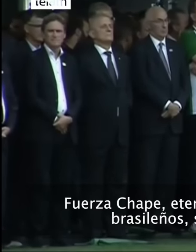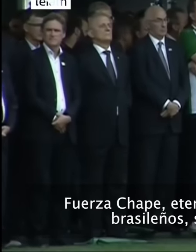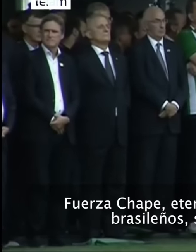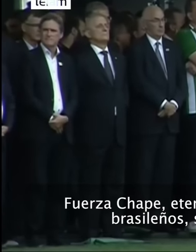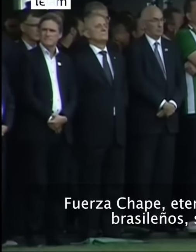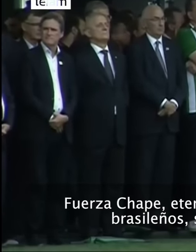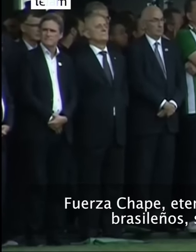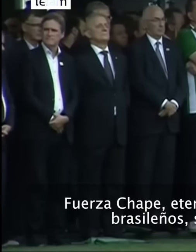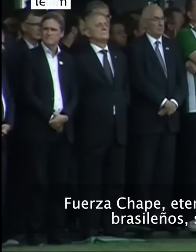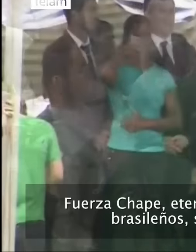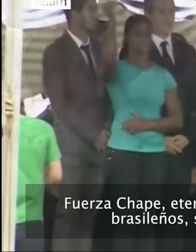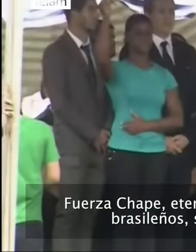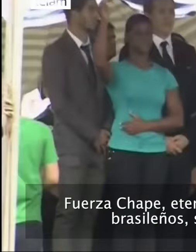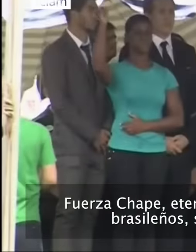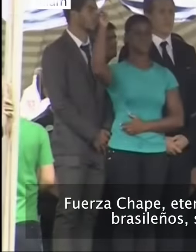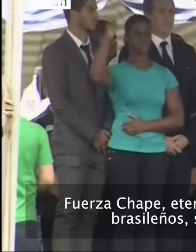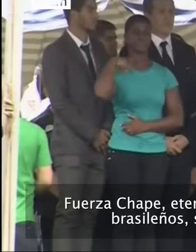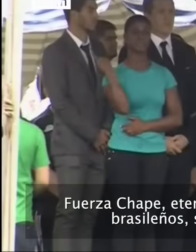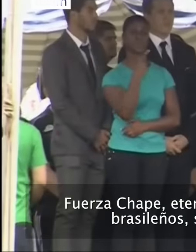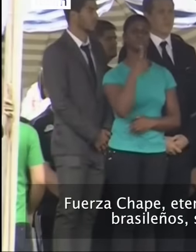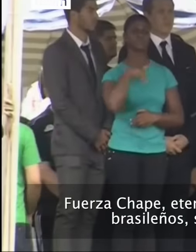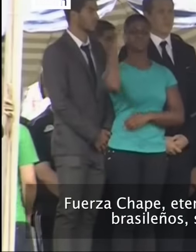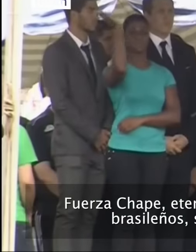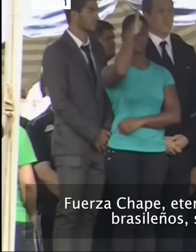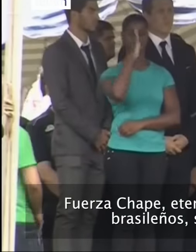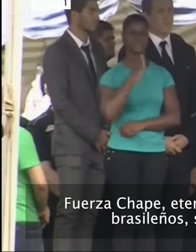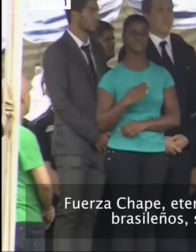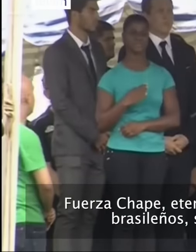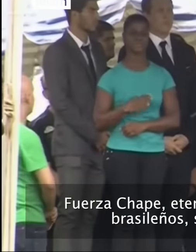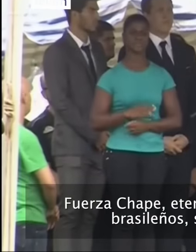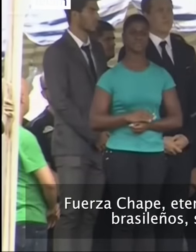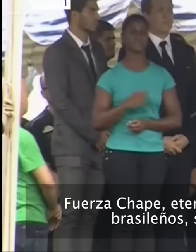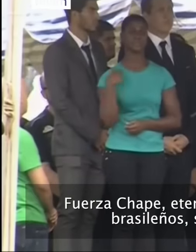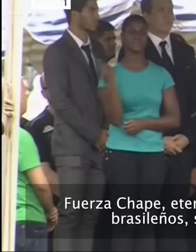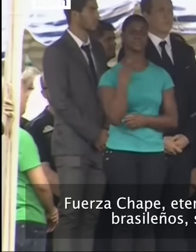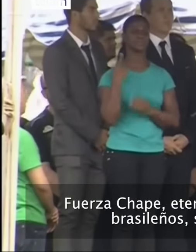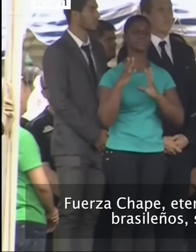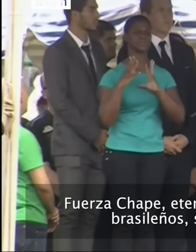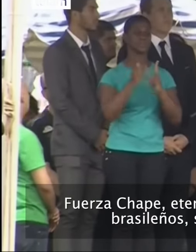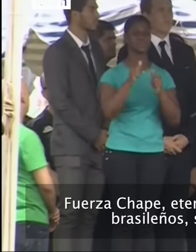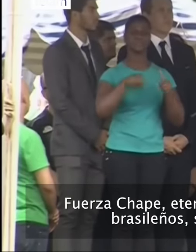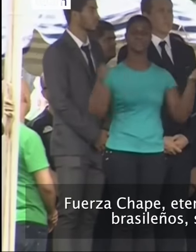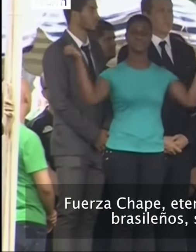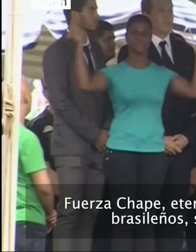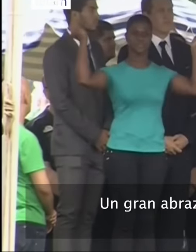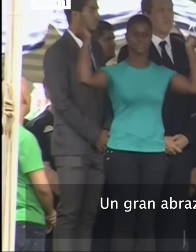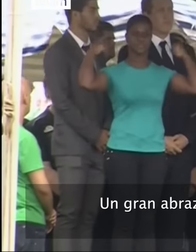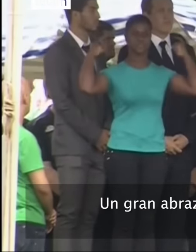eternos campeones, somos todos brasileiros. Somos todos